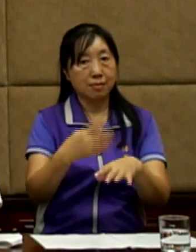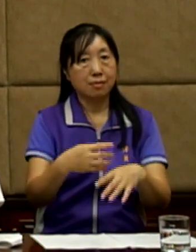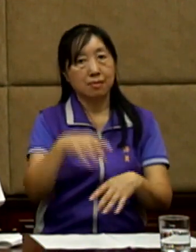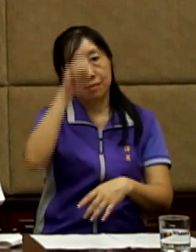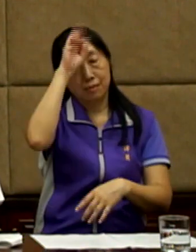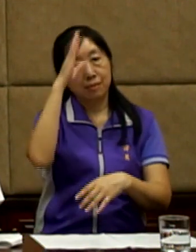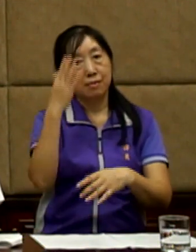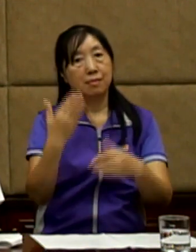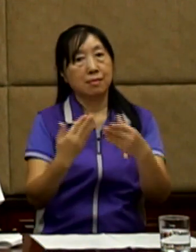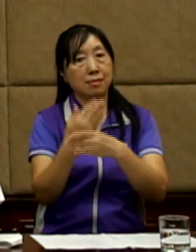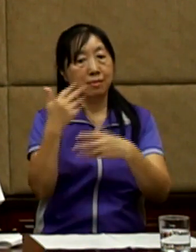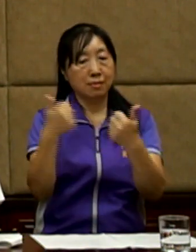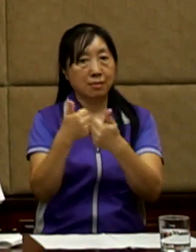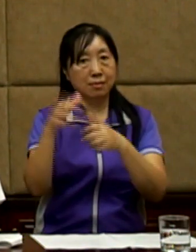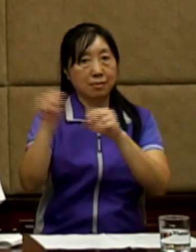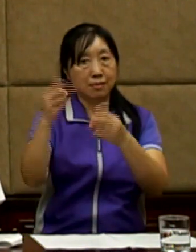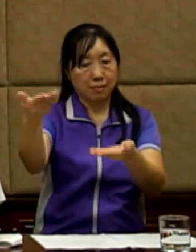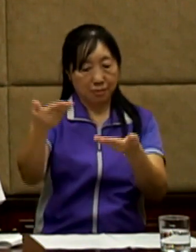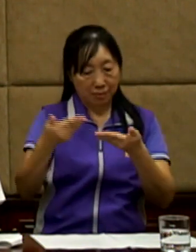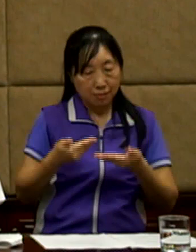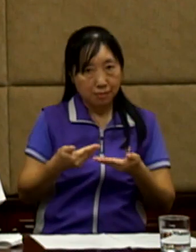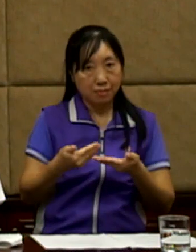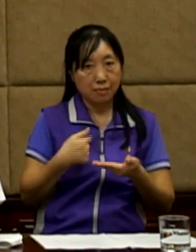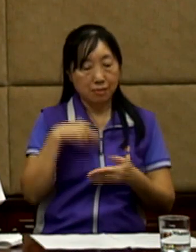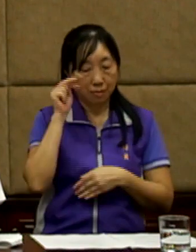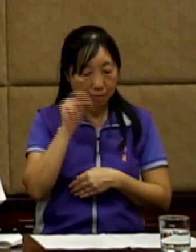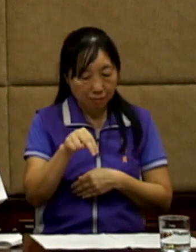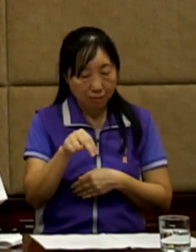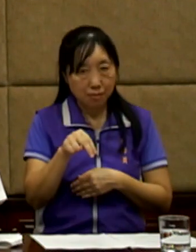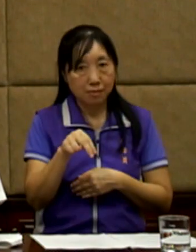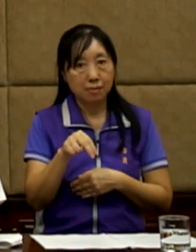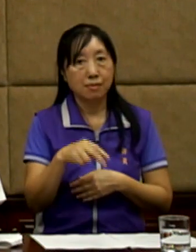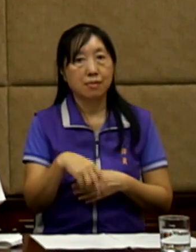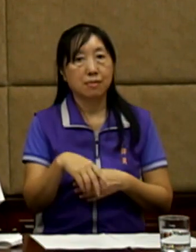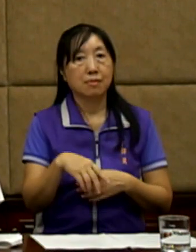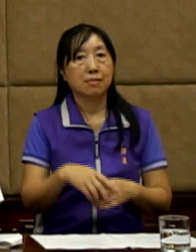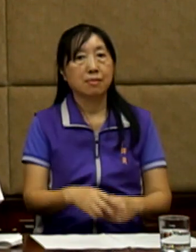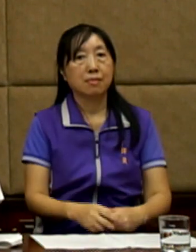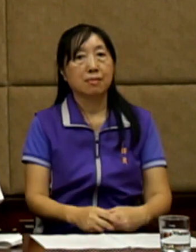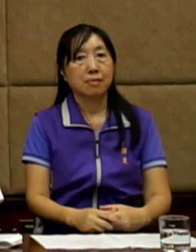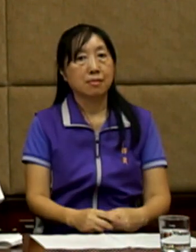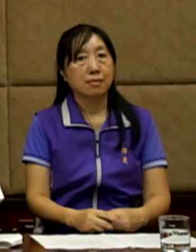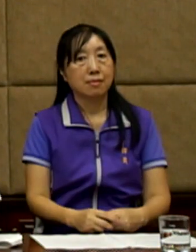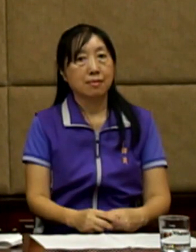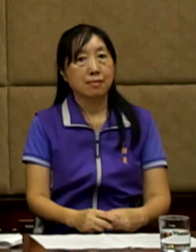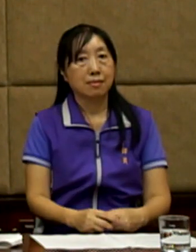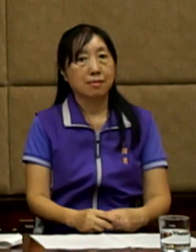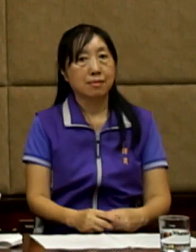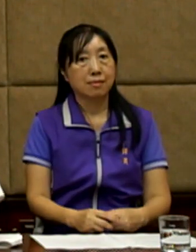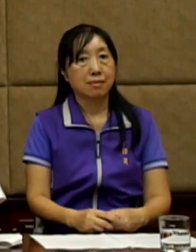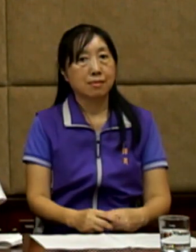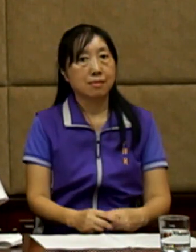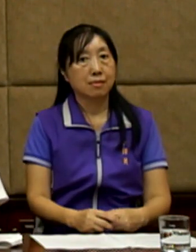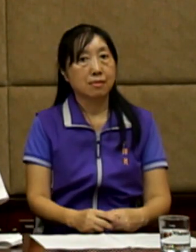边得到的这些那个他的企业商业企业的资讯，是这样。 他同时有违反跟不实